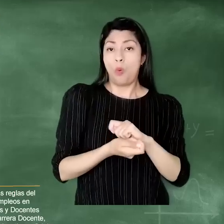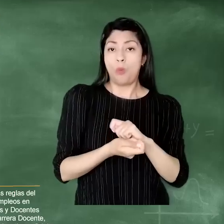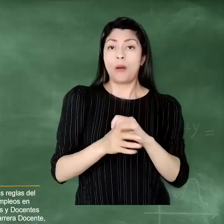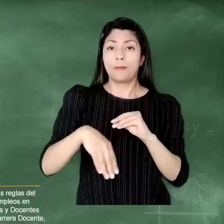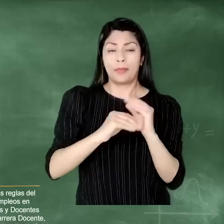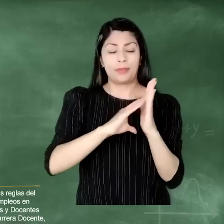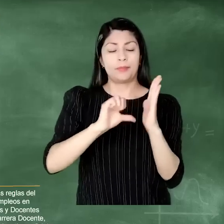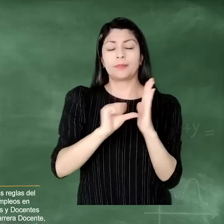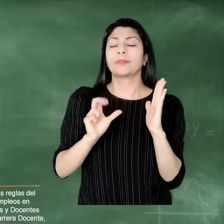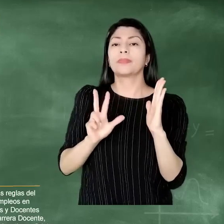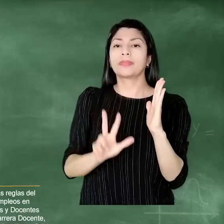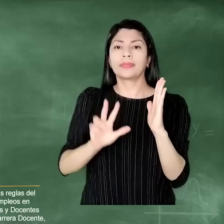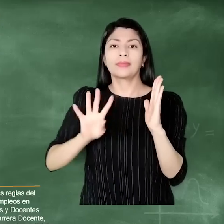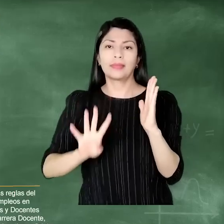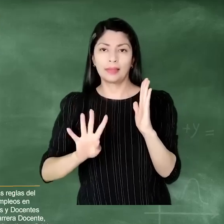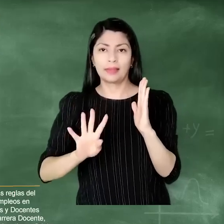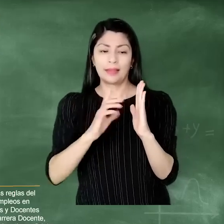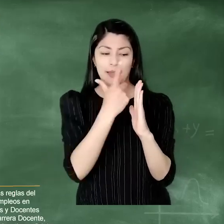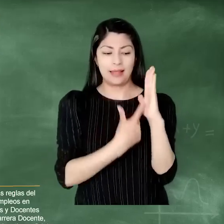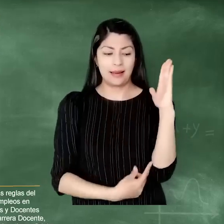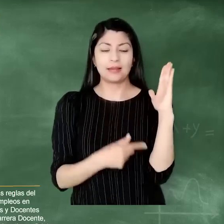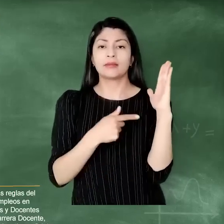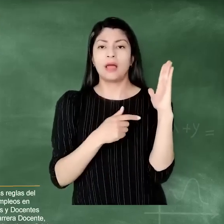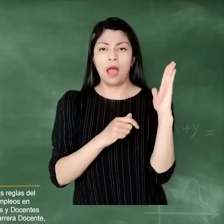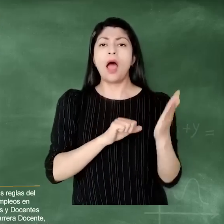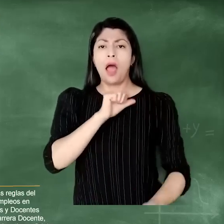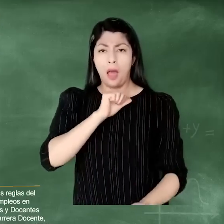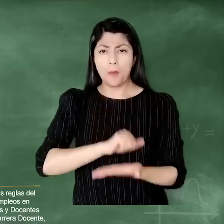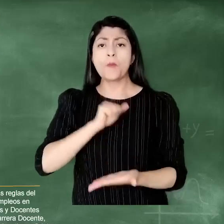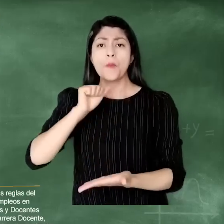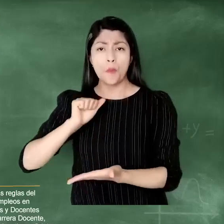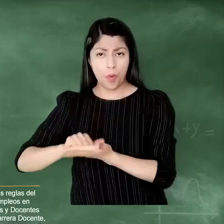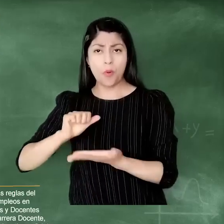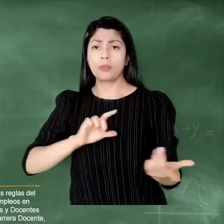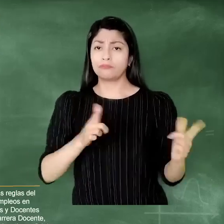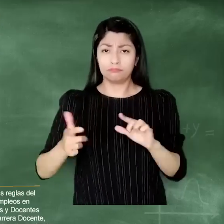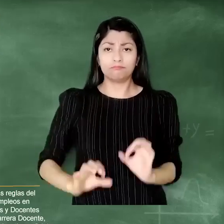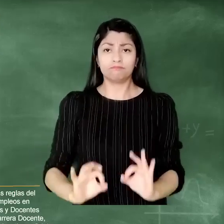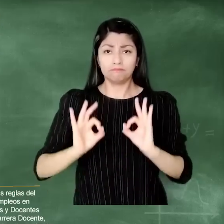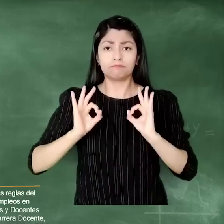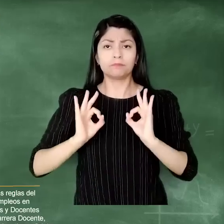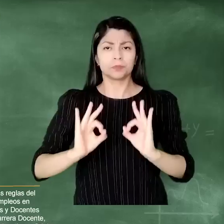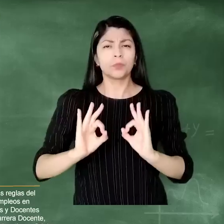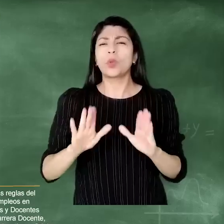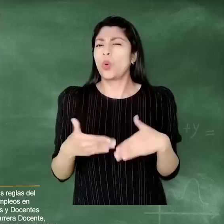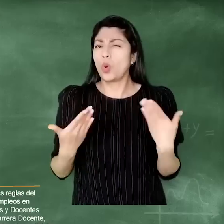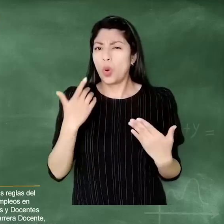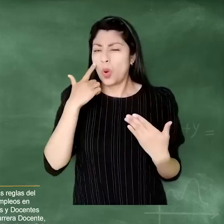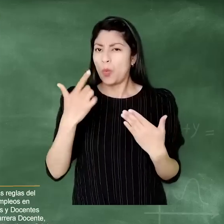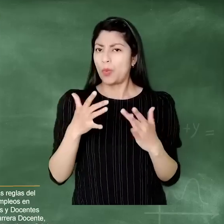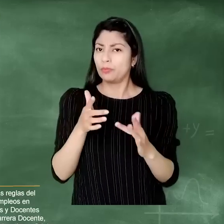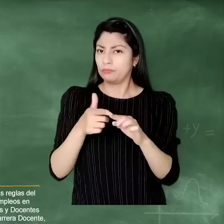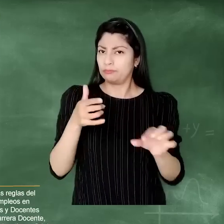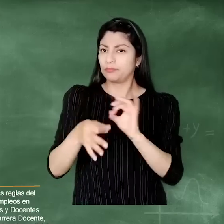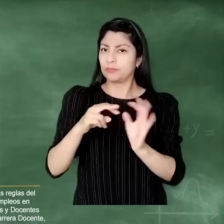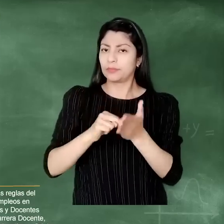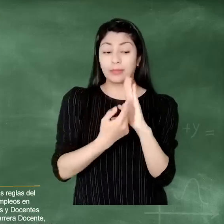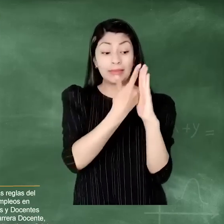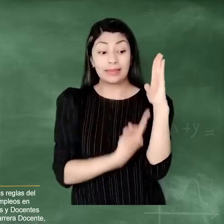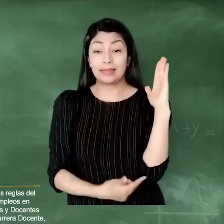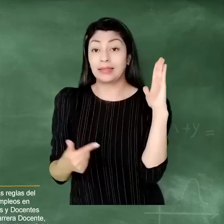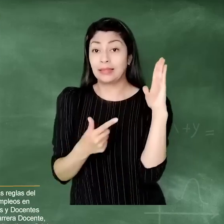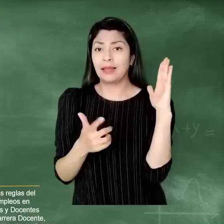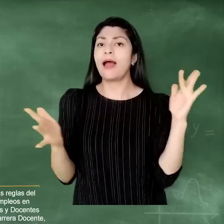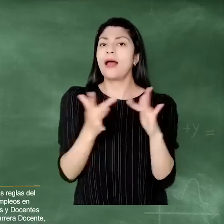sustituyan. Artículo 34. Validez de listas de elegibles territoriales. Las listas de